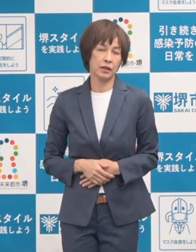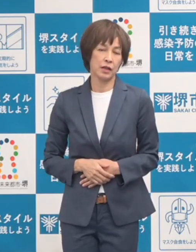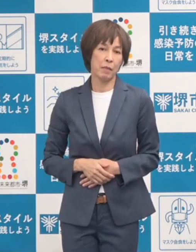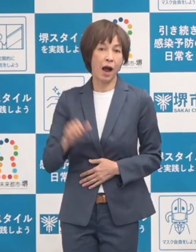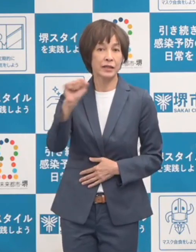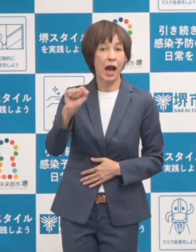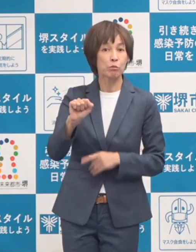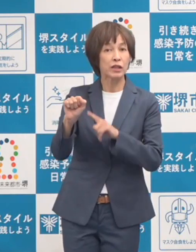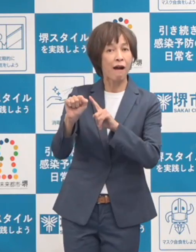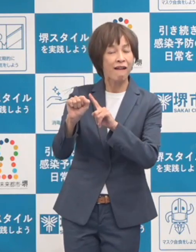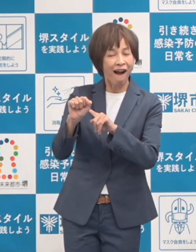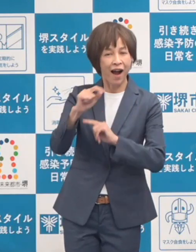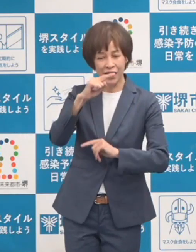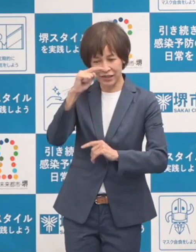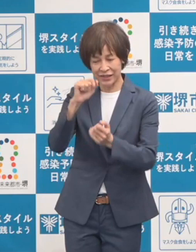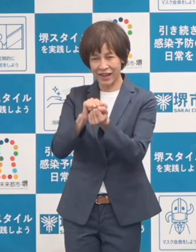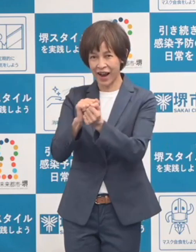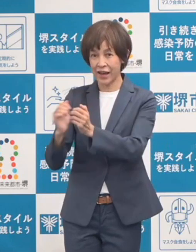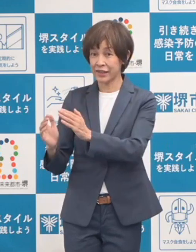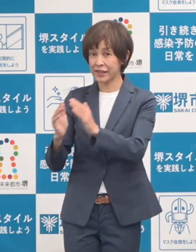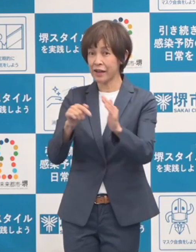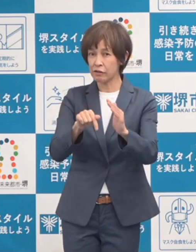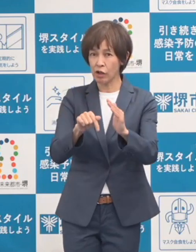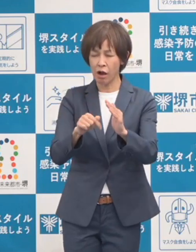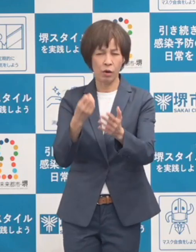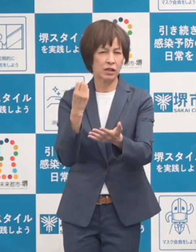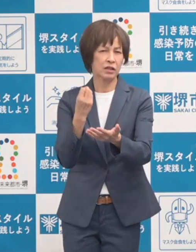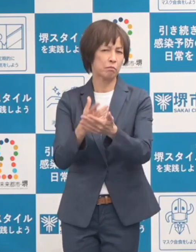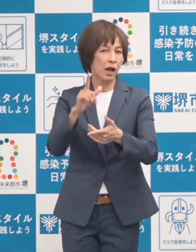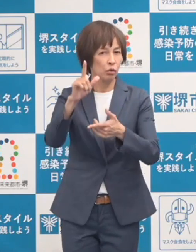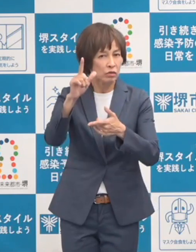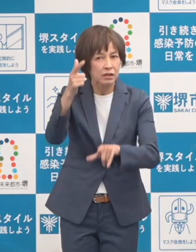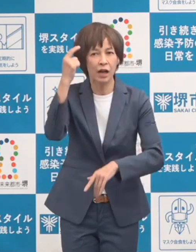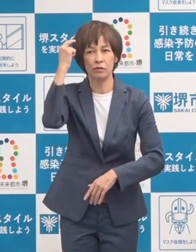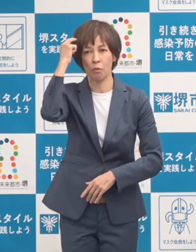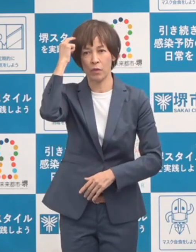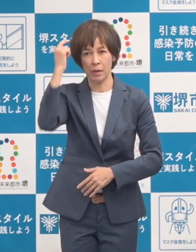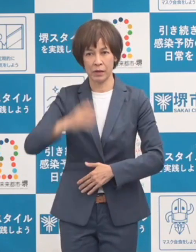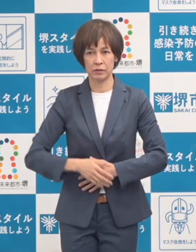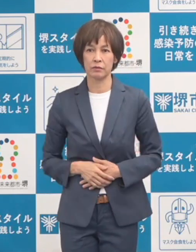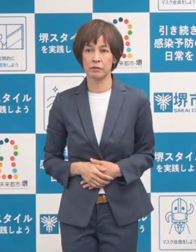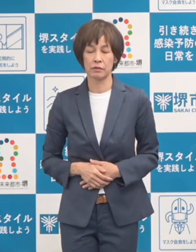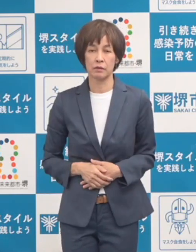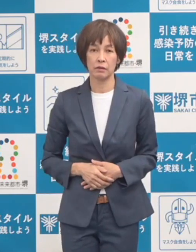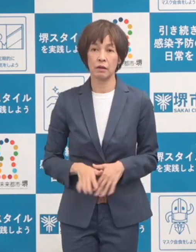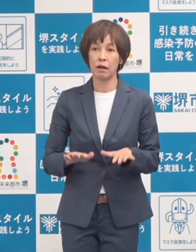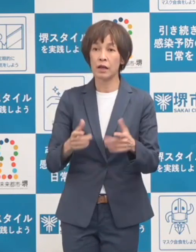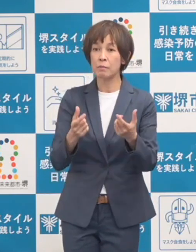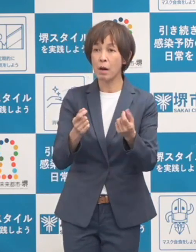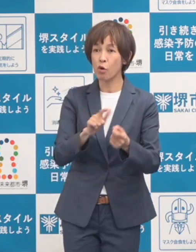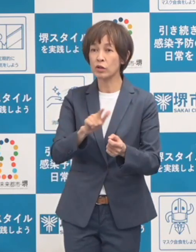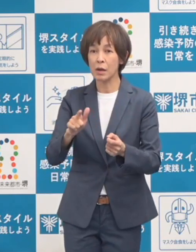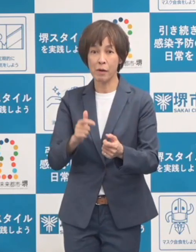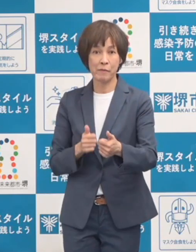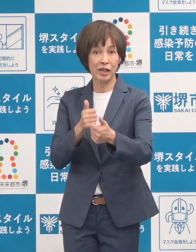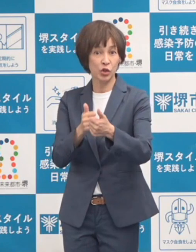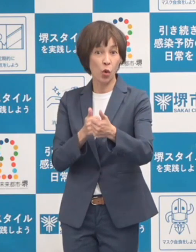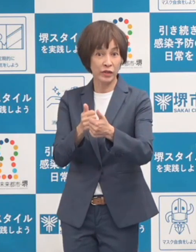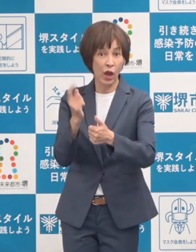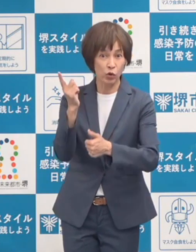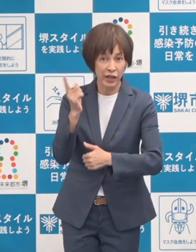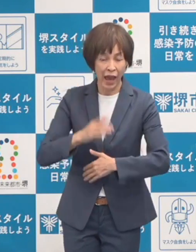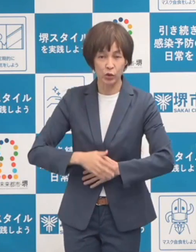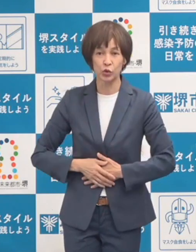んが堺市にお越しいただいたということは決して失敗ではないと考えています。 今もさまざま挑戦をしていらっしゃいます